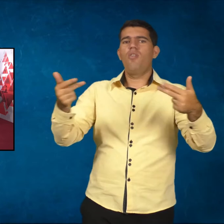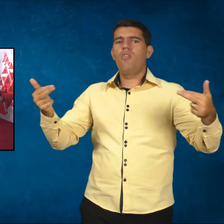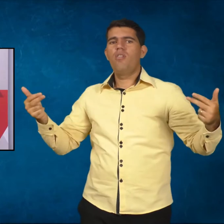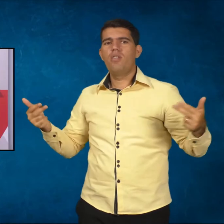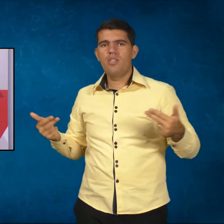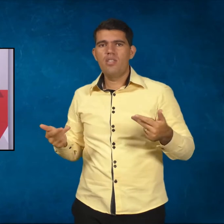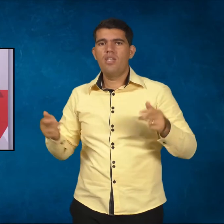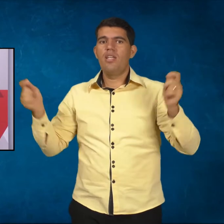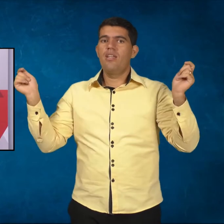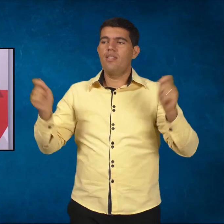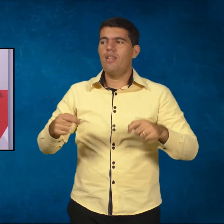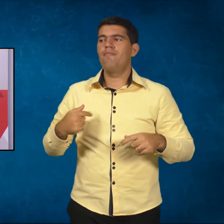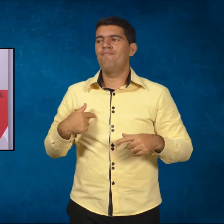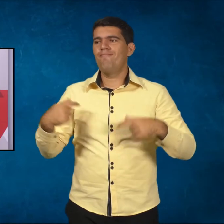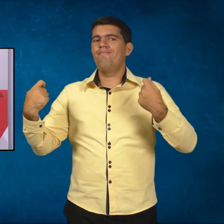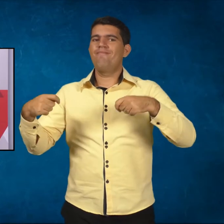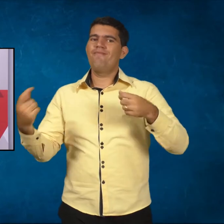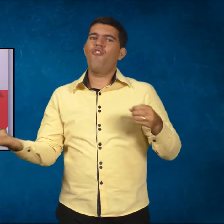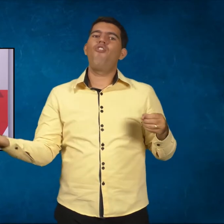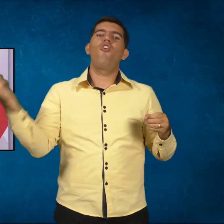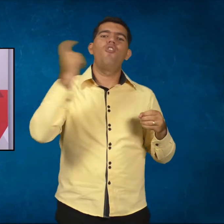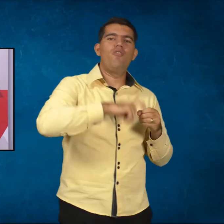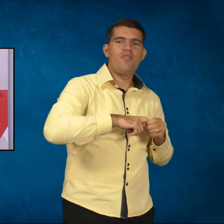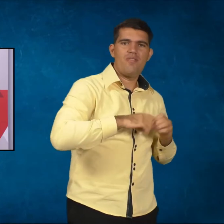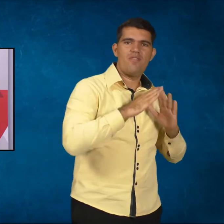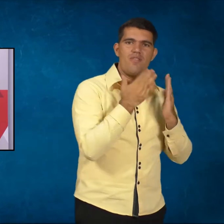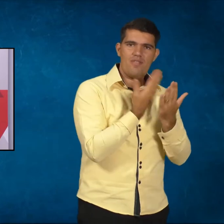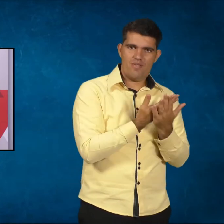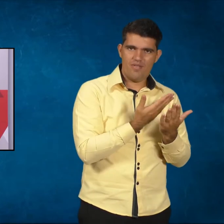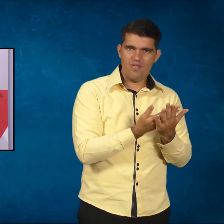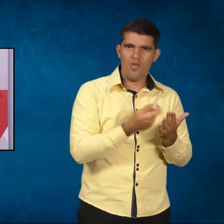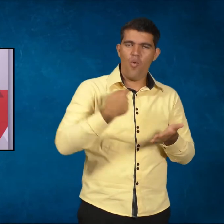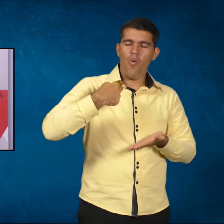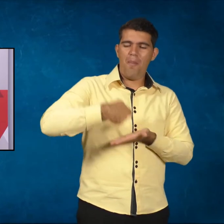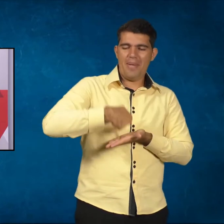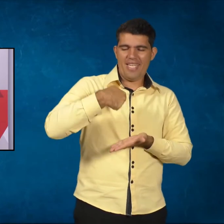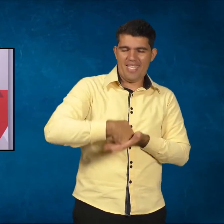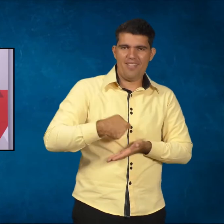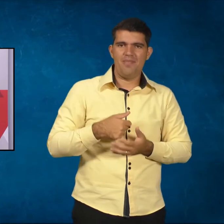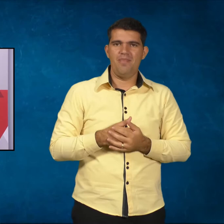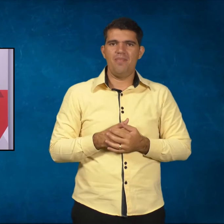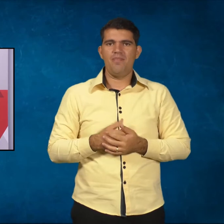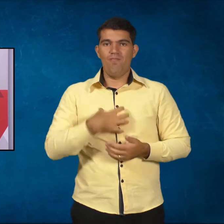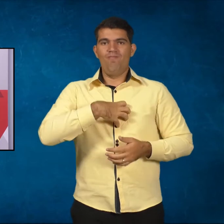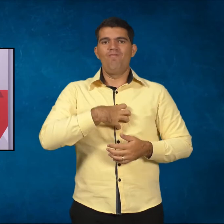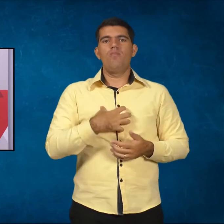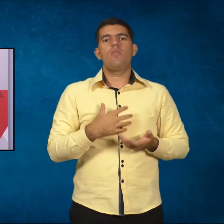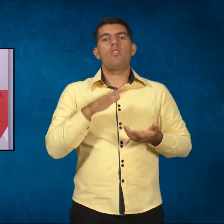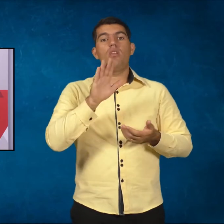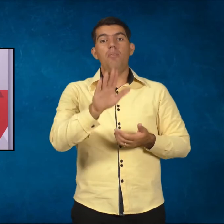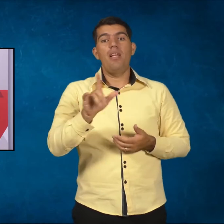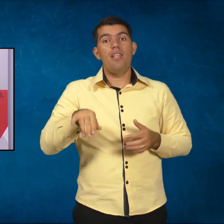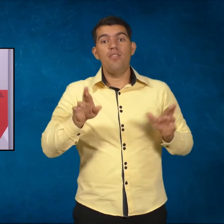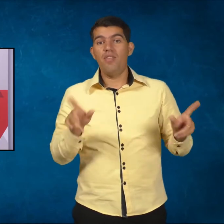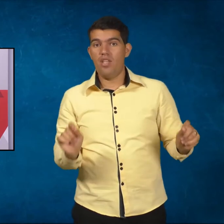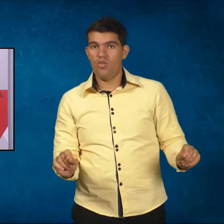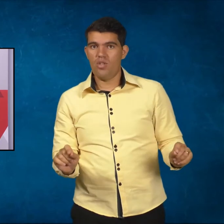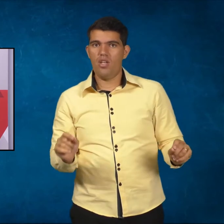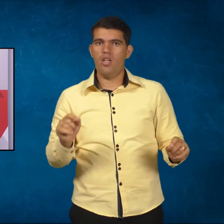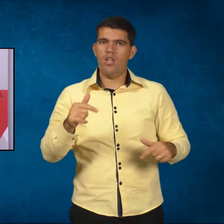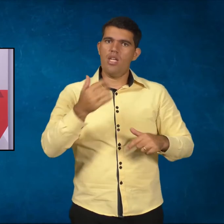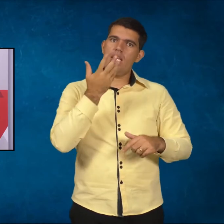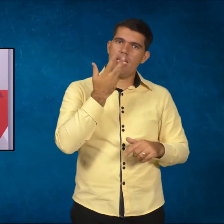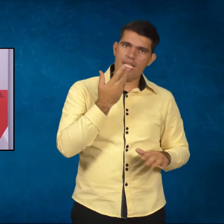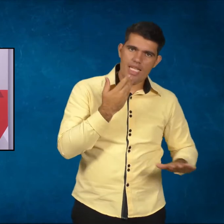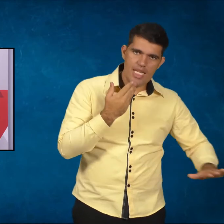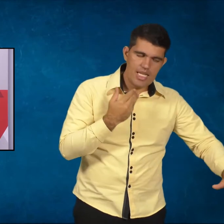área de certa elas se sentem obrigadas a retornar à escola agora é diferente o direito exercer o direito à